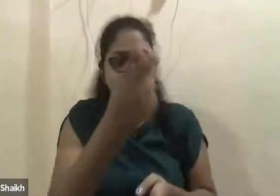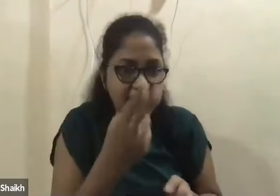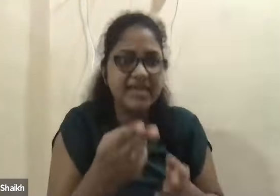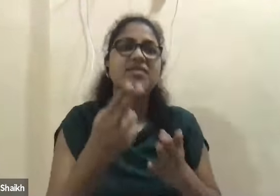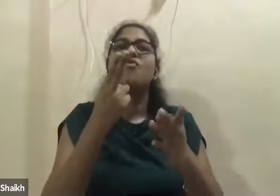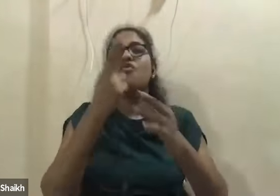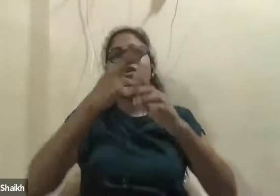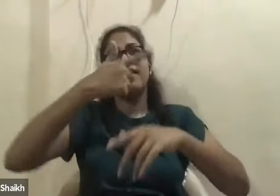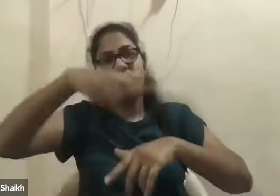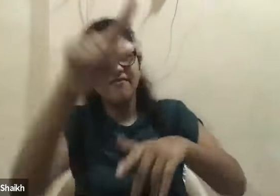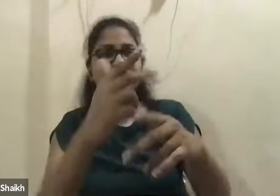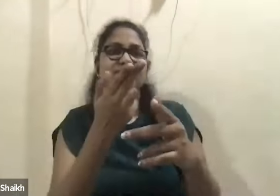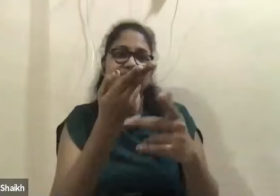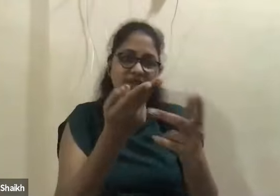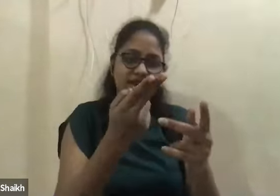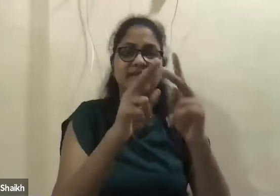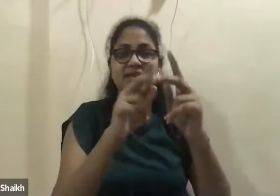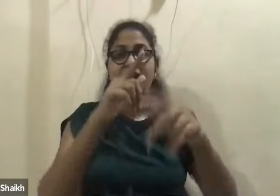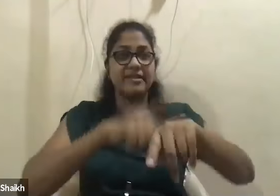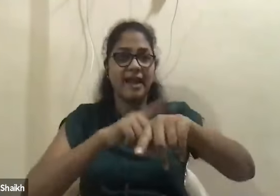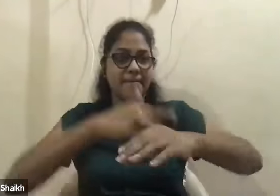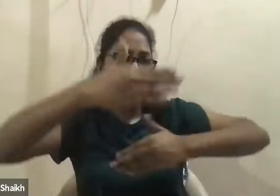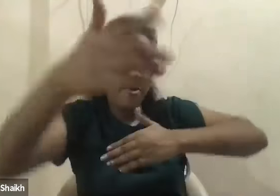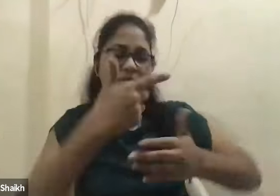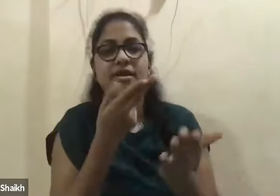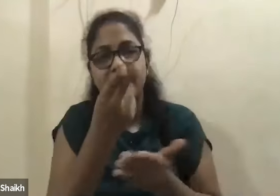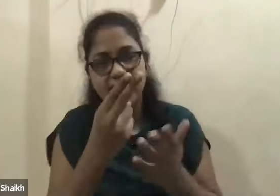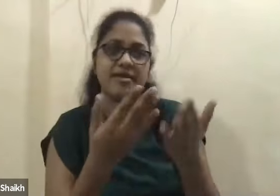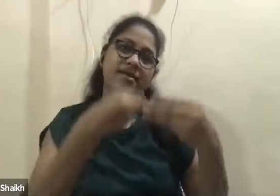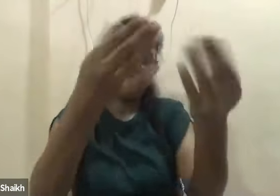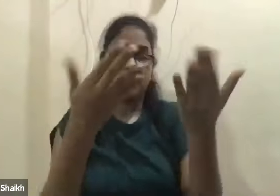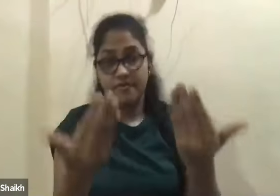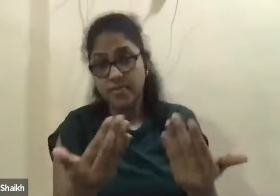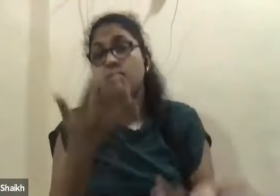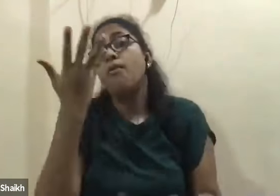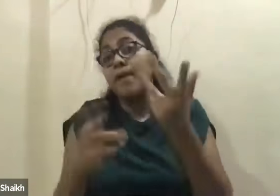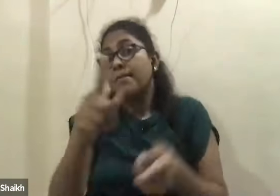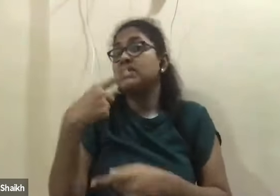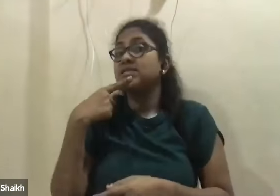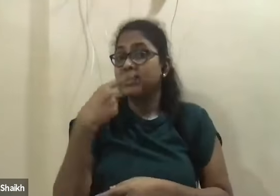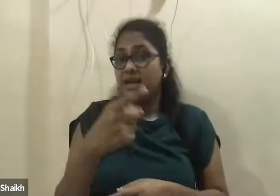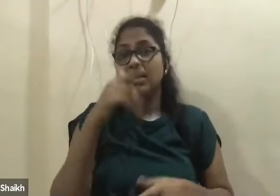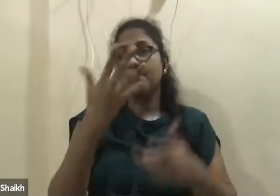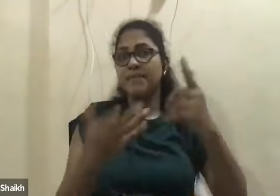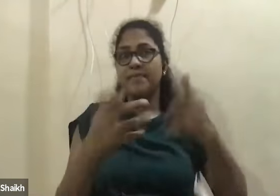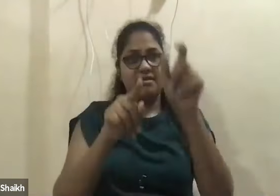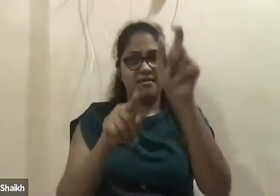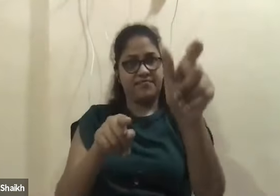कुड इवन बी कि अच्छा इतना रुपया हर महीना उस प्रॉपर्टी से दिस पर्सन विल गेट, ऐसा भी यू